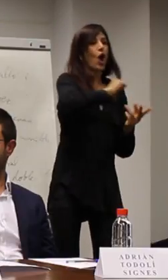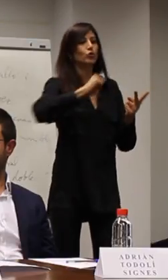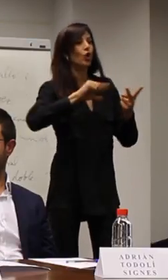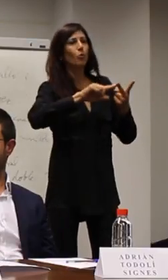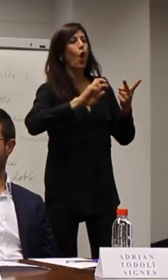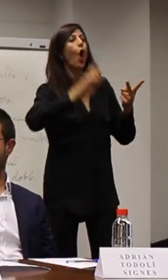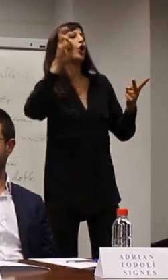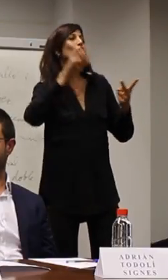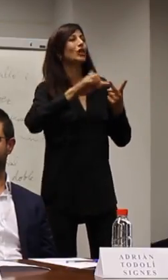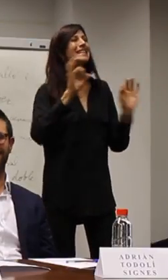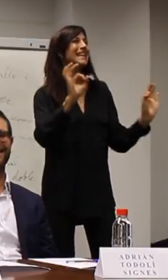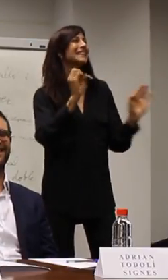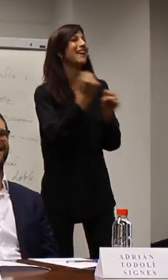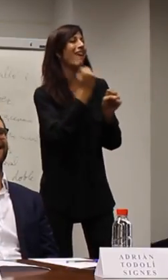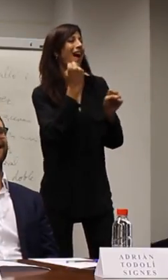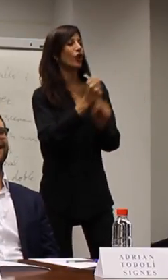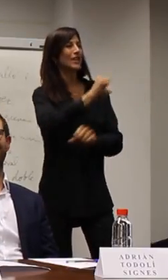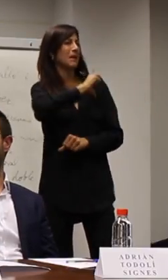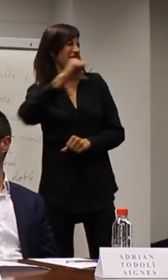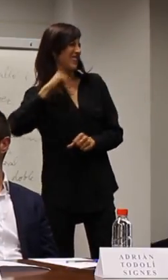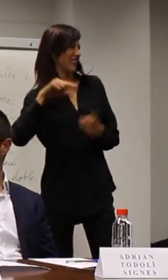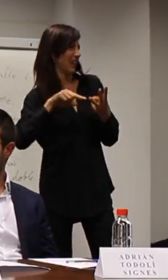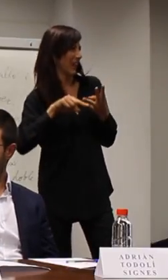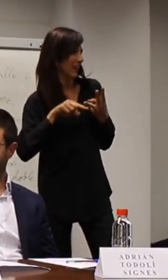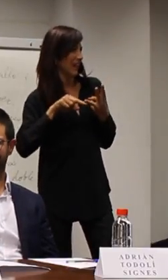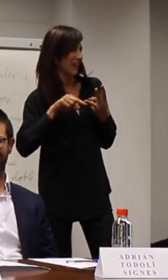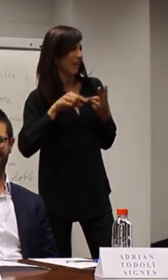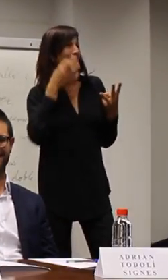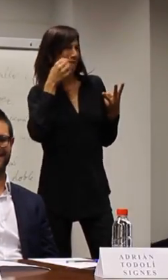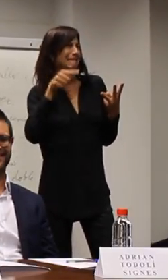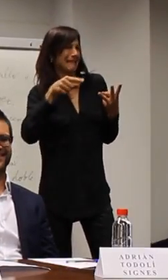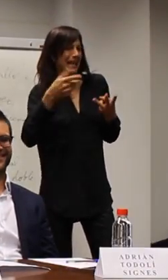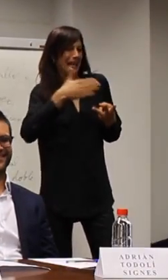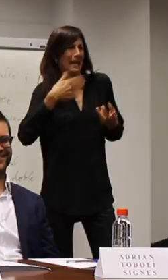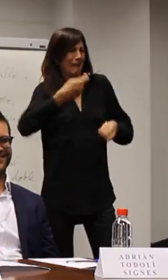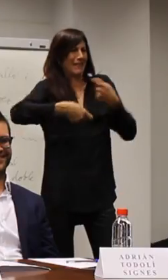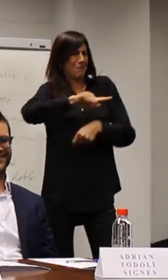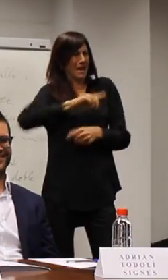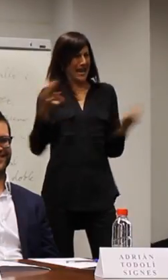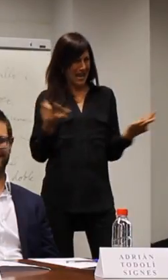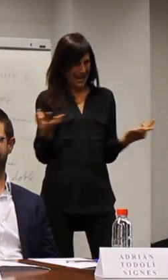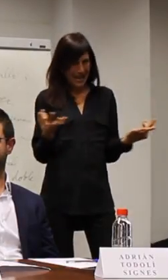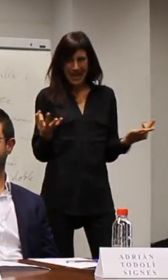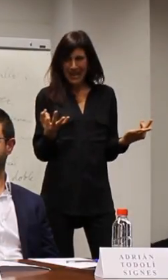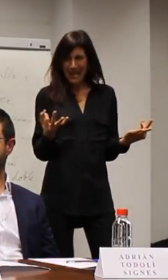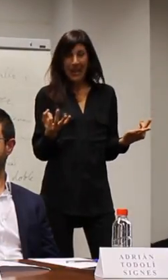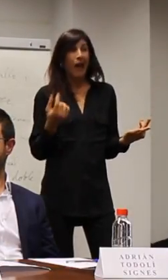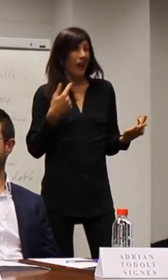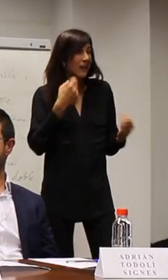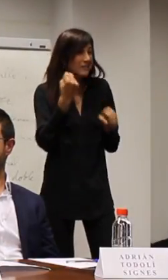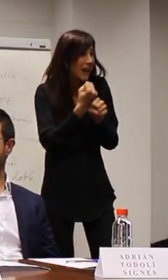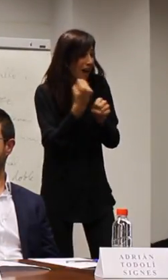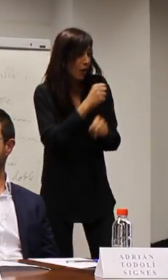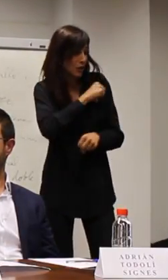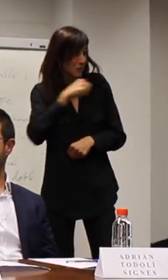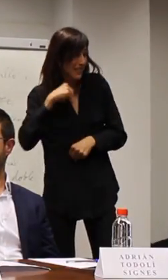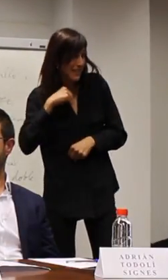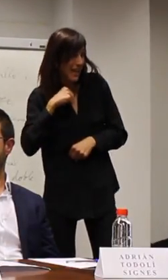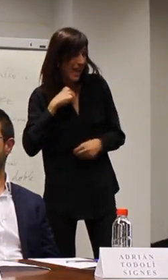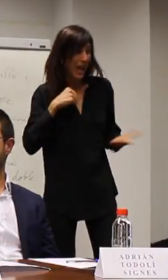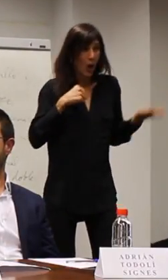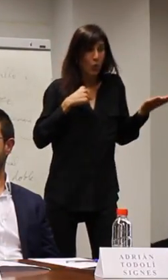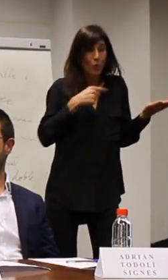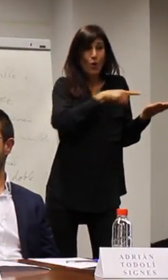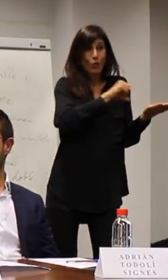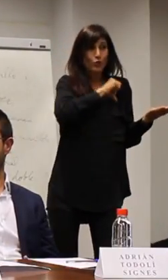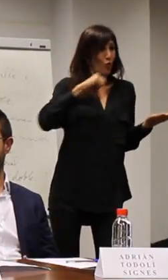trabajadores independientes. Digo, bueno, ¿esto qué es? ¿Pero qué me quieren vender? Un trabajador independiente que no sea autónomo, ¿no?